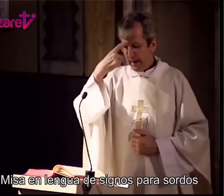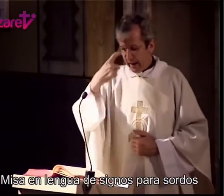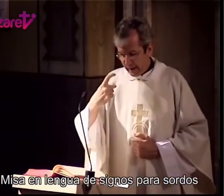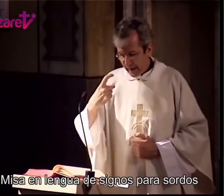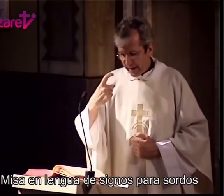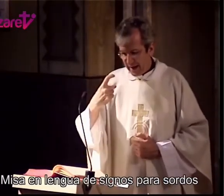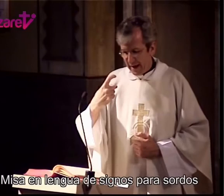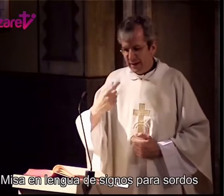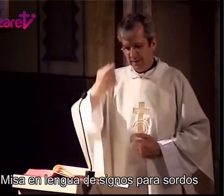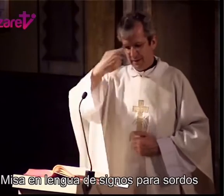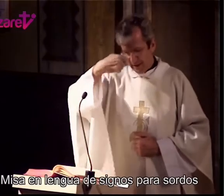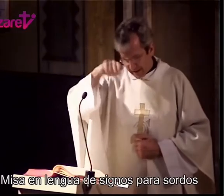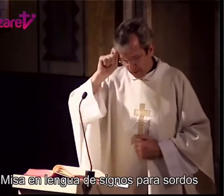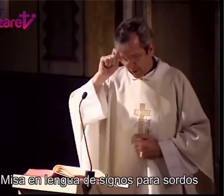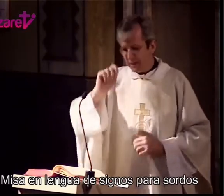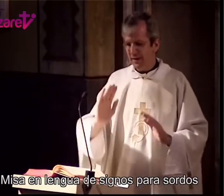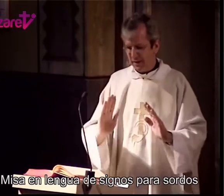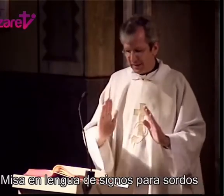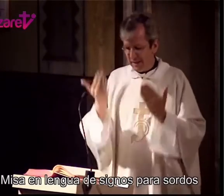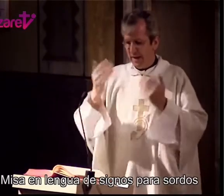El que crea y se bautice se salvará.